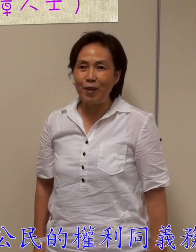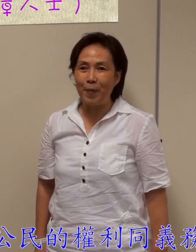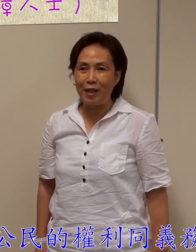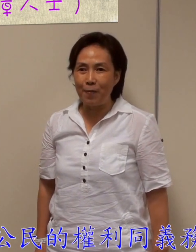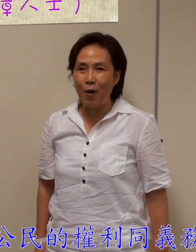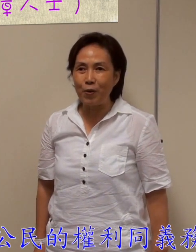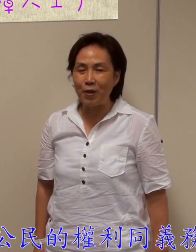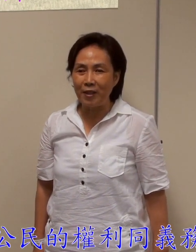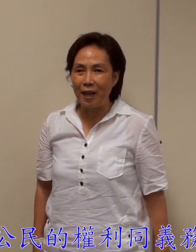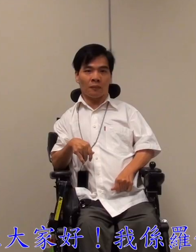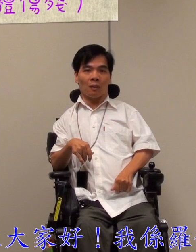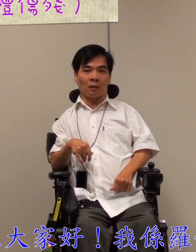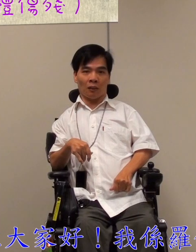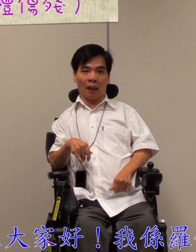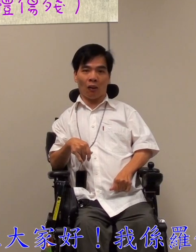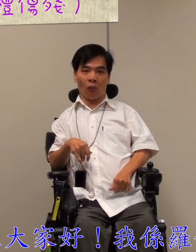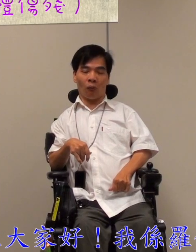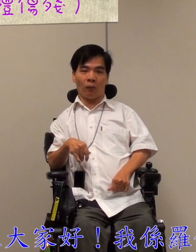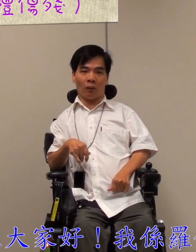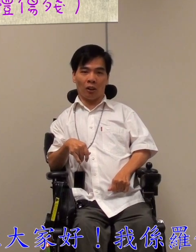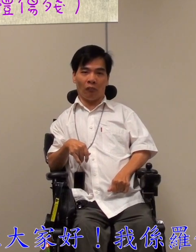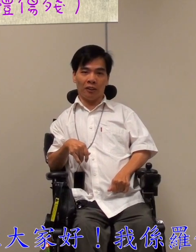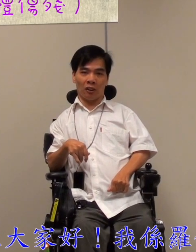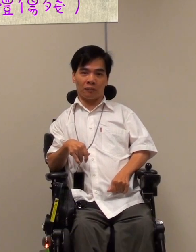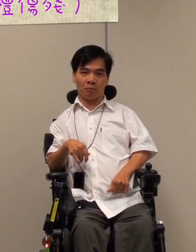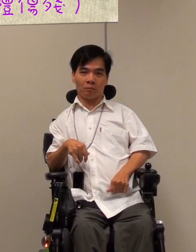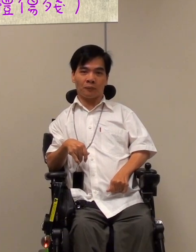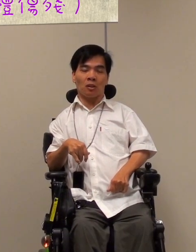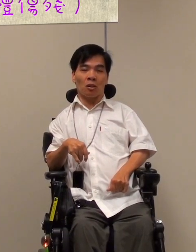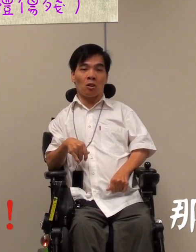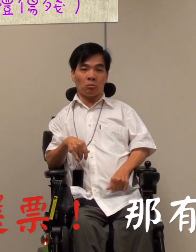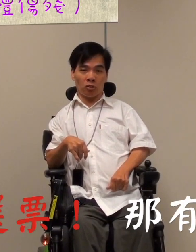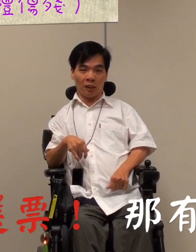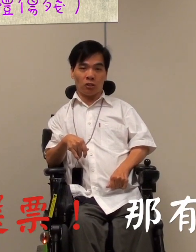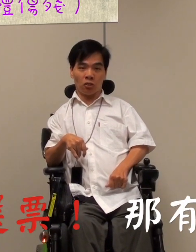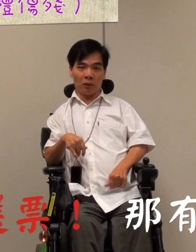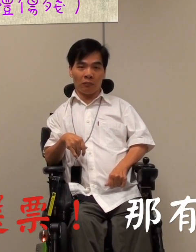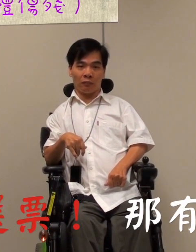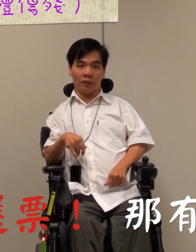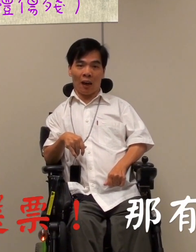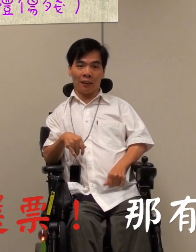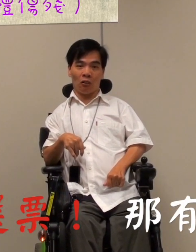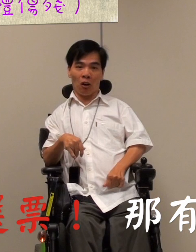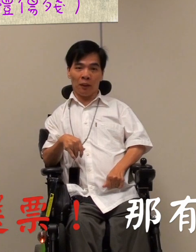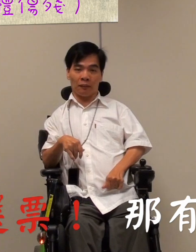和义务多谢各位大家好我是罗伟祥没有选变哪有改变